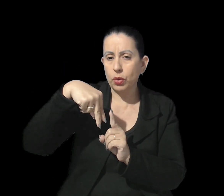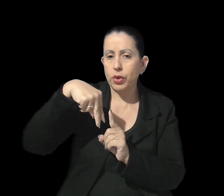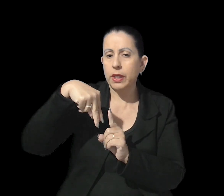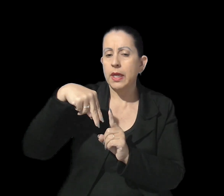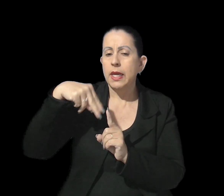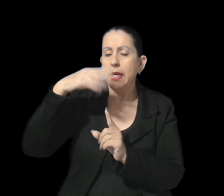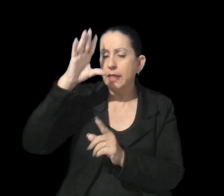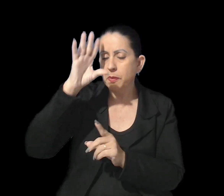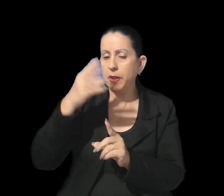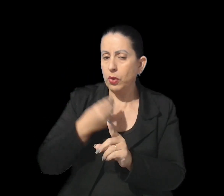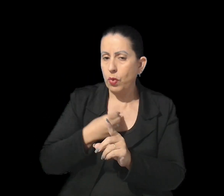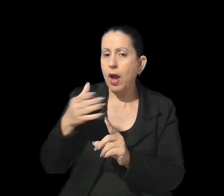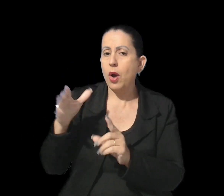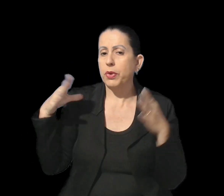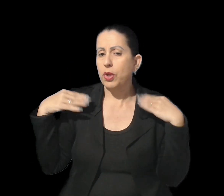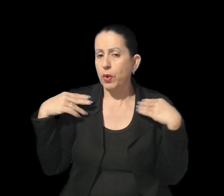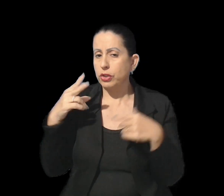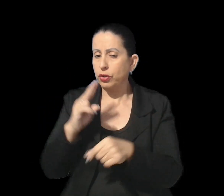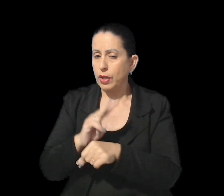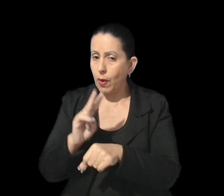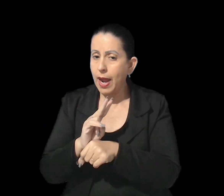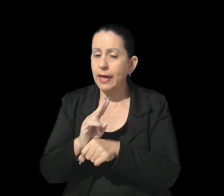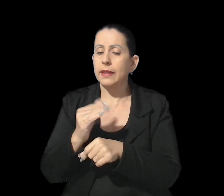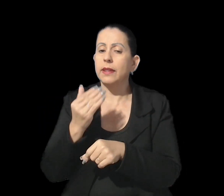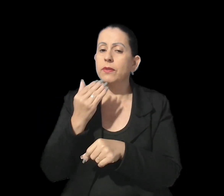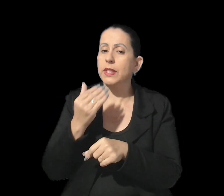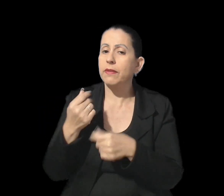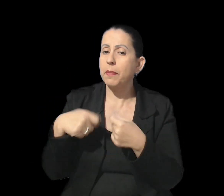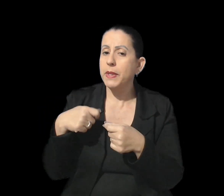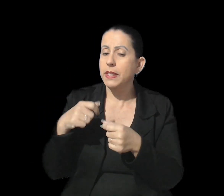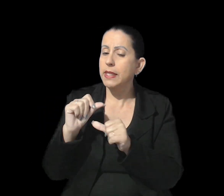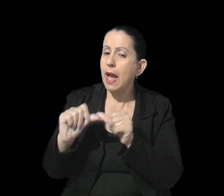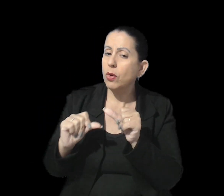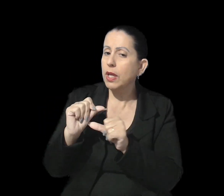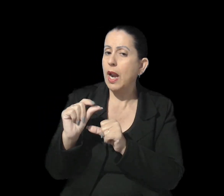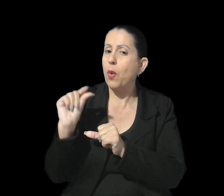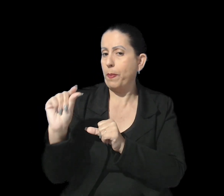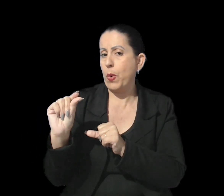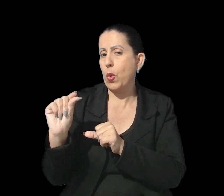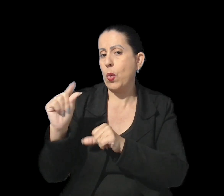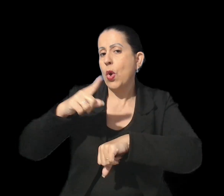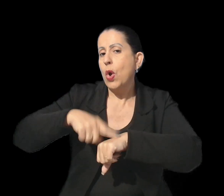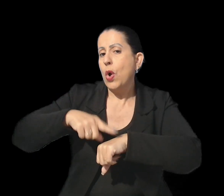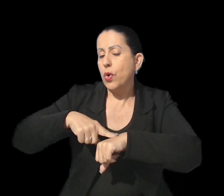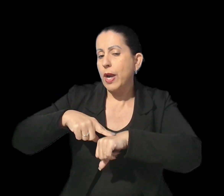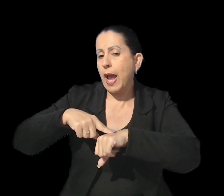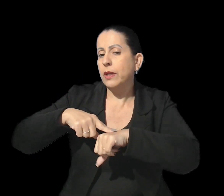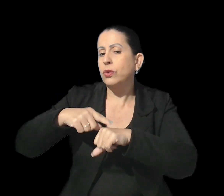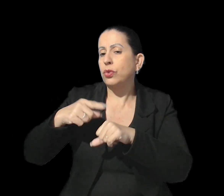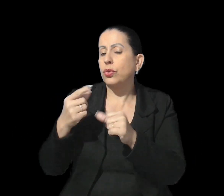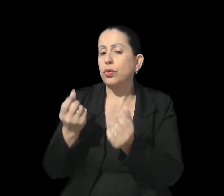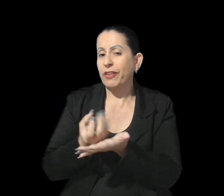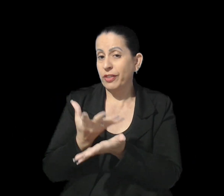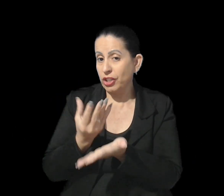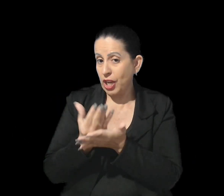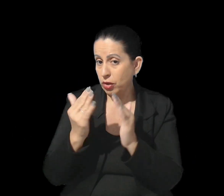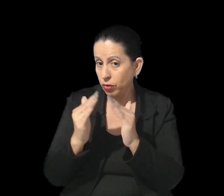mentor espiritual, para o teu anjo da guarda, que você vai precisar alterar um pouco o horário do Evangelho no